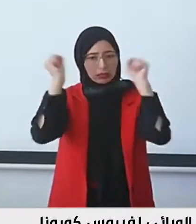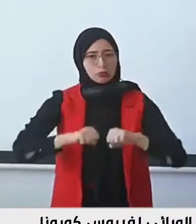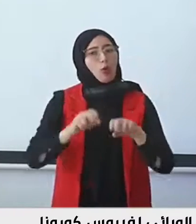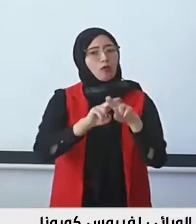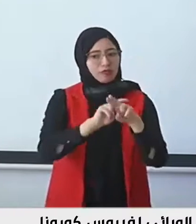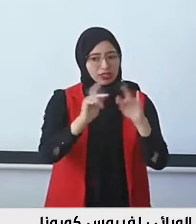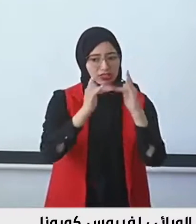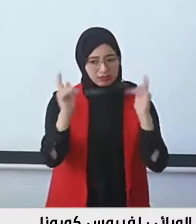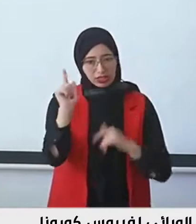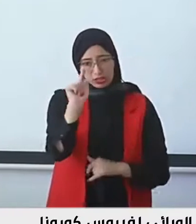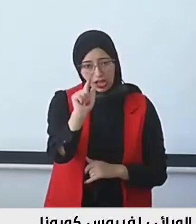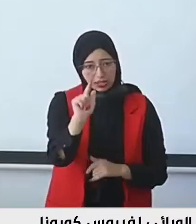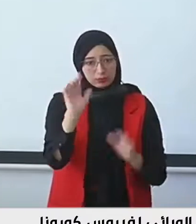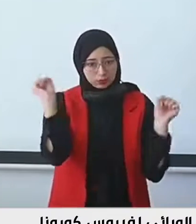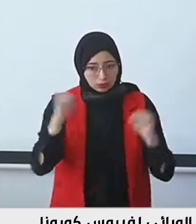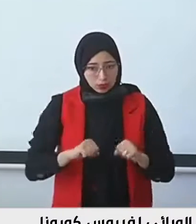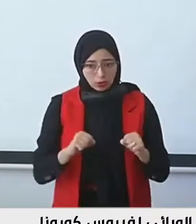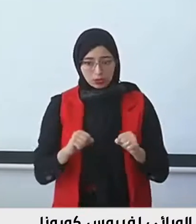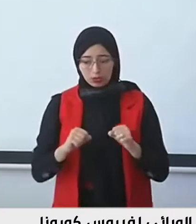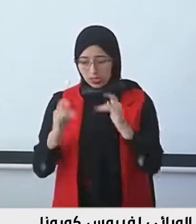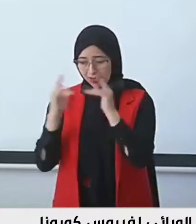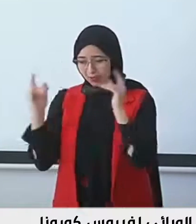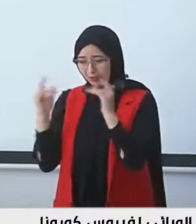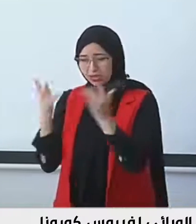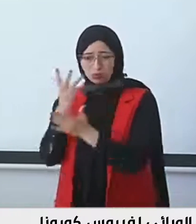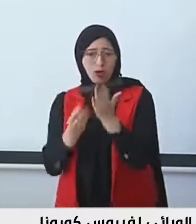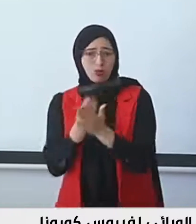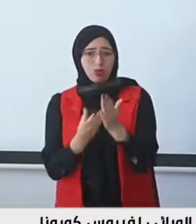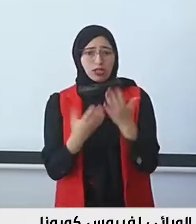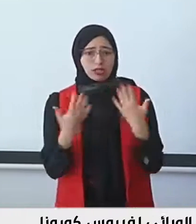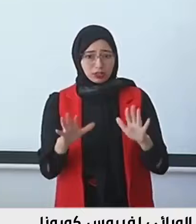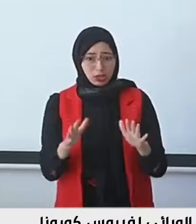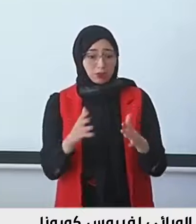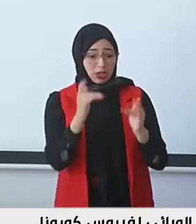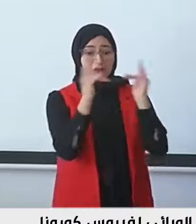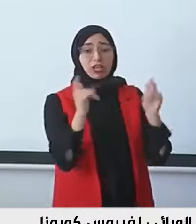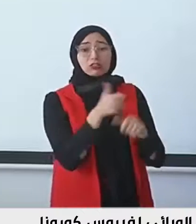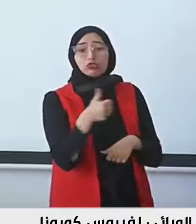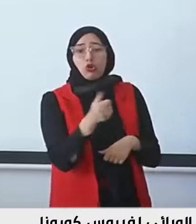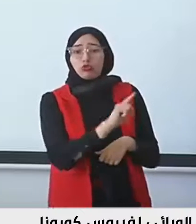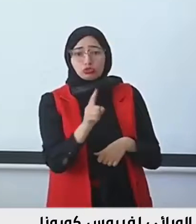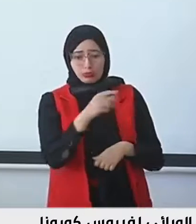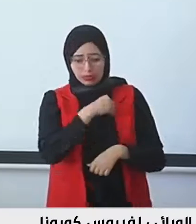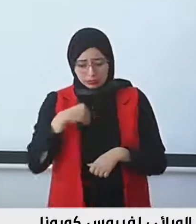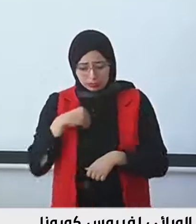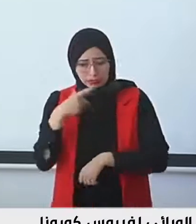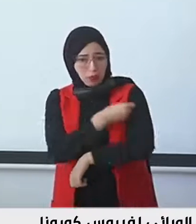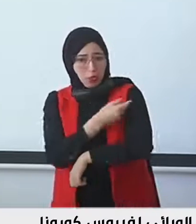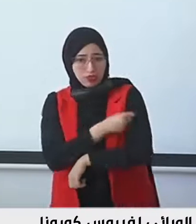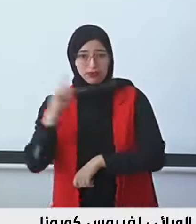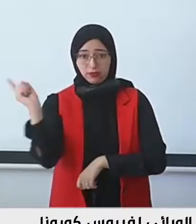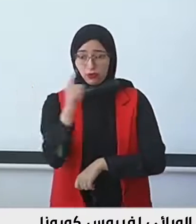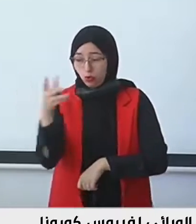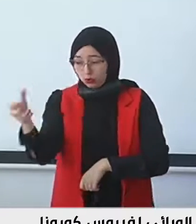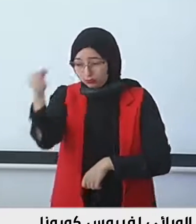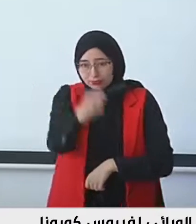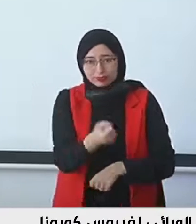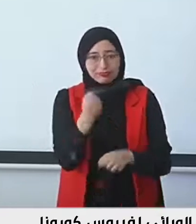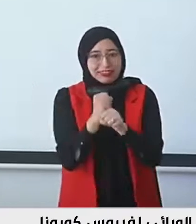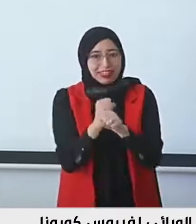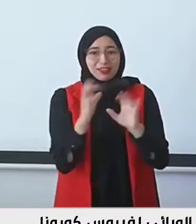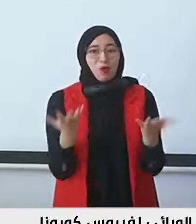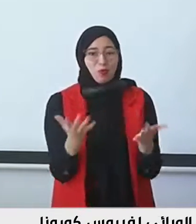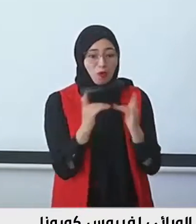وكما فهمتك العدد الأسرة مش كافي، لازم نطوروا معاه العدد، أطباء، الممرضين إلى غير ذلك. بالنسبة علاقتنا